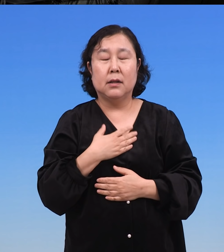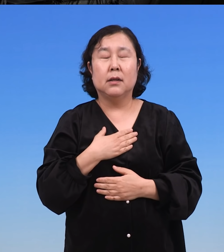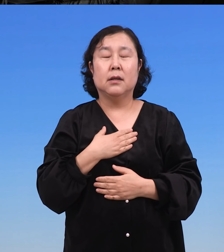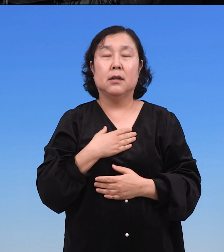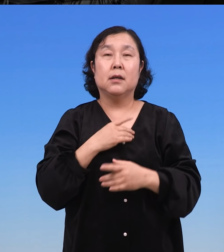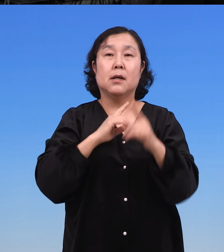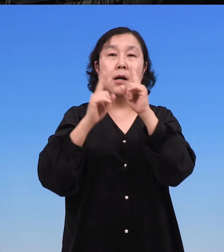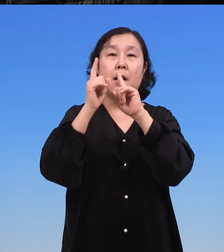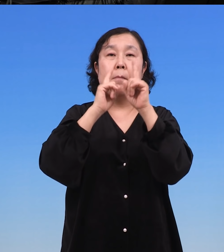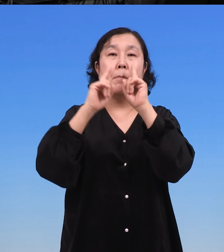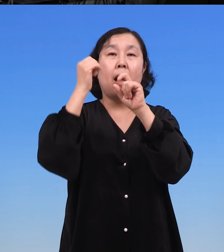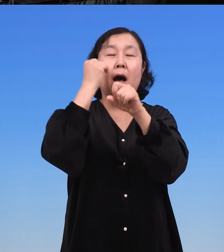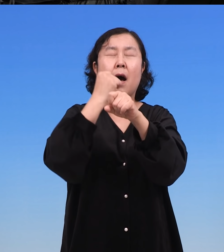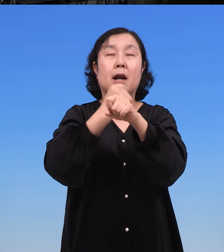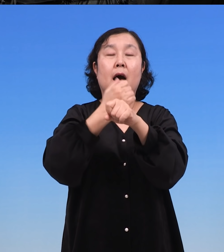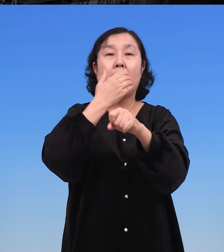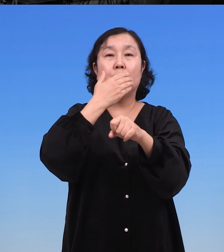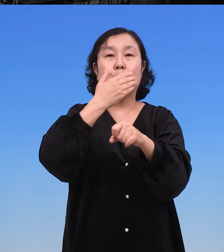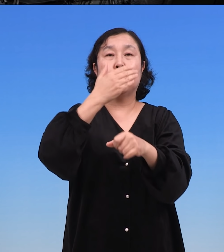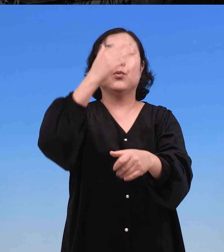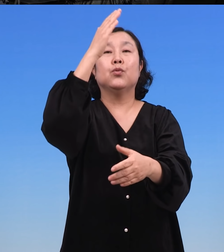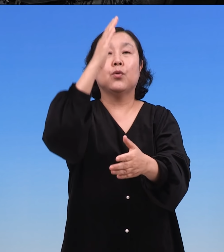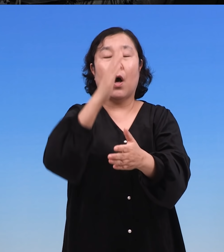나는 말할 수 없네.